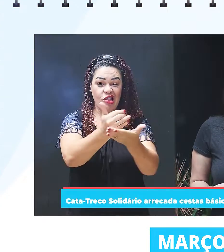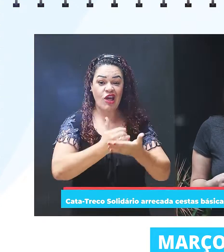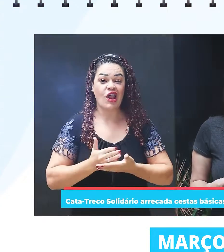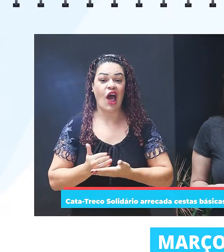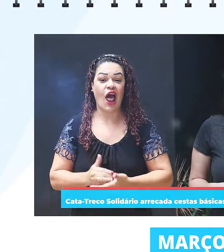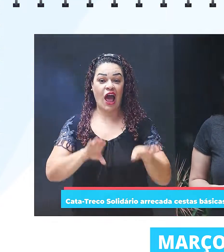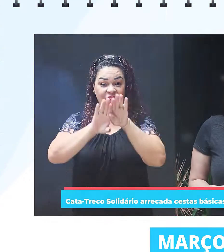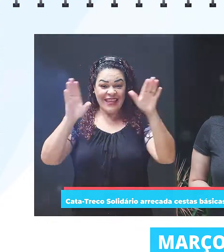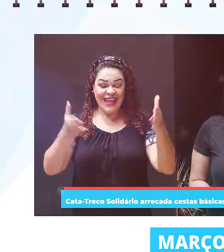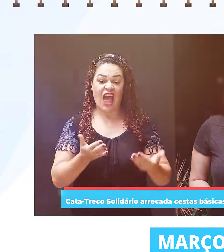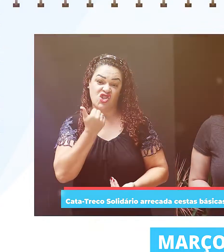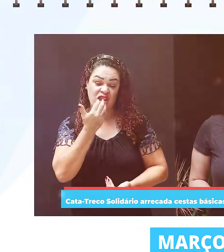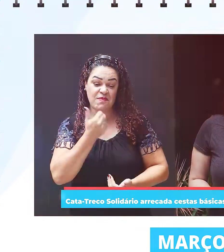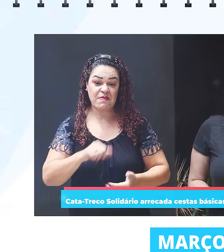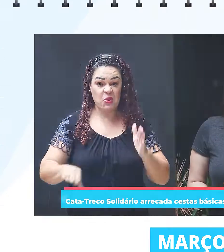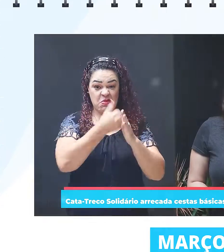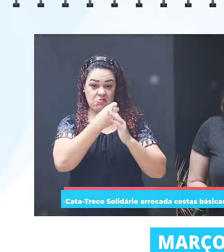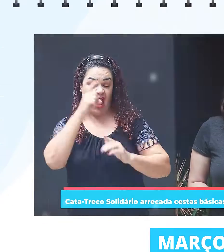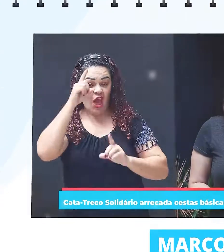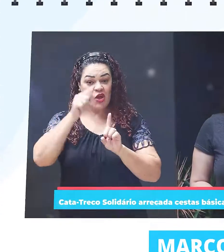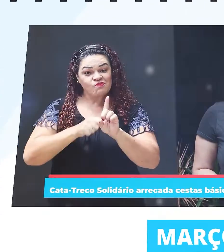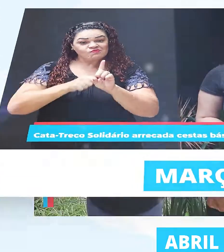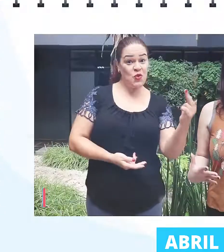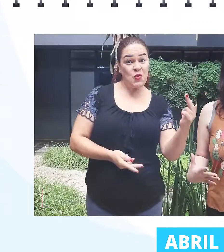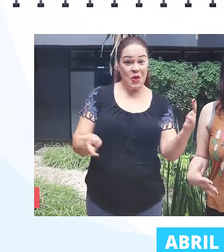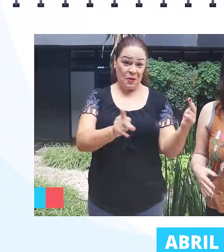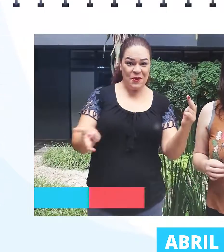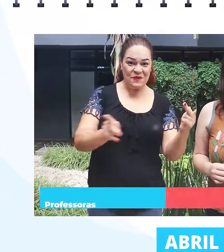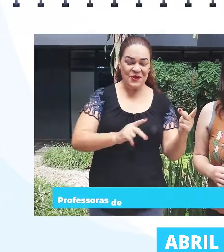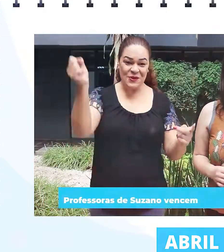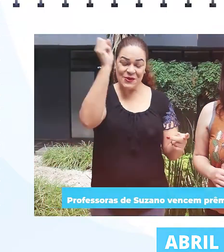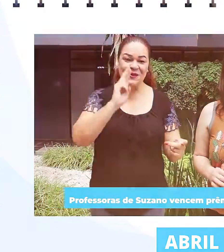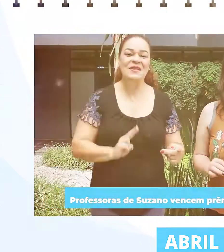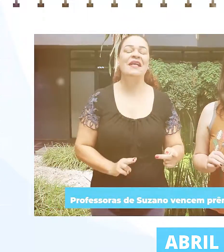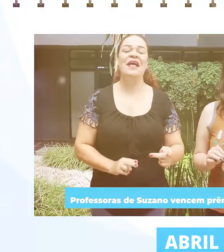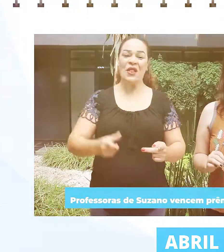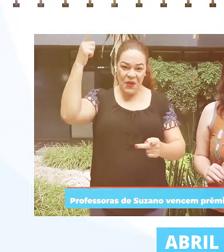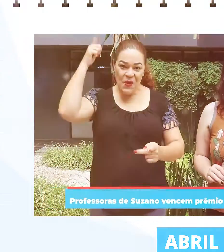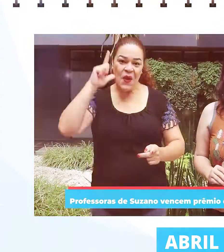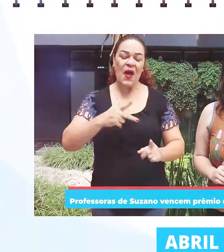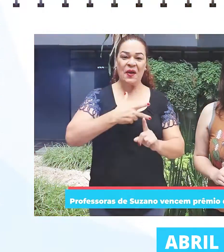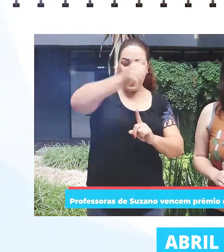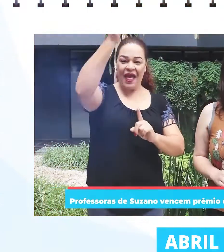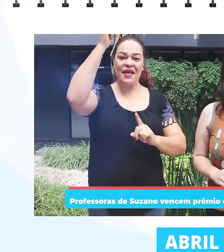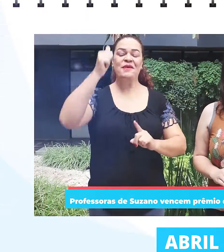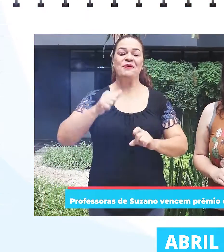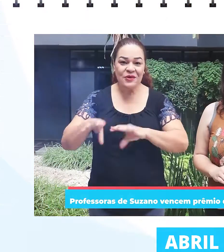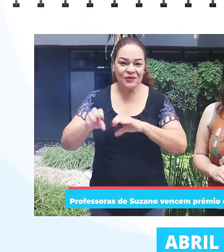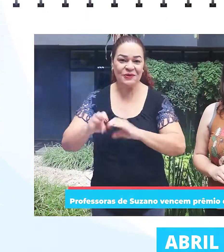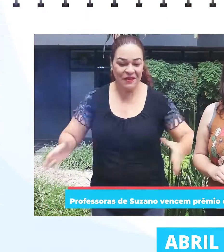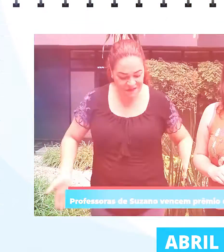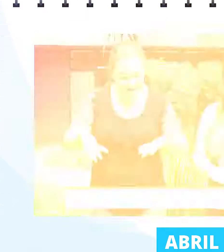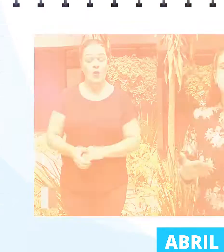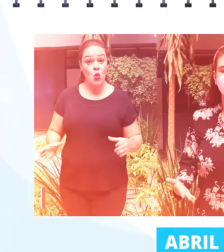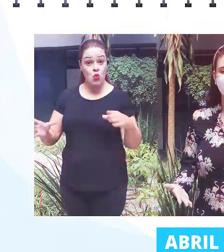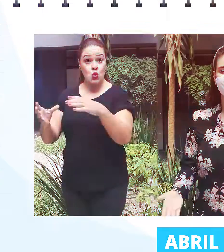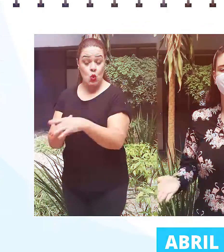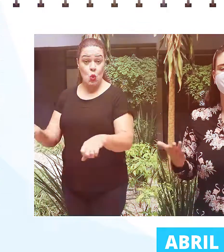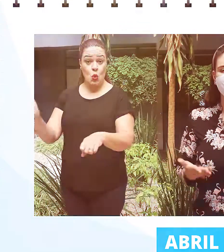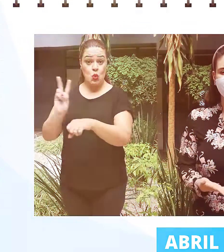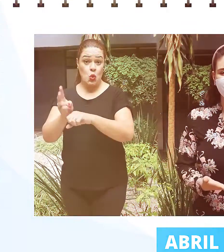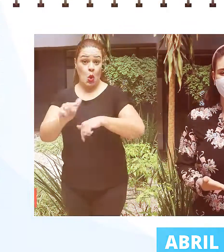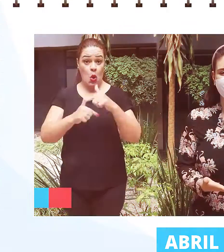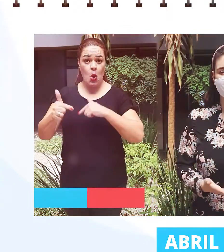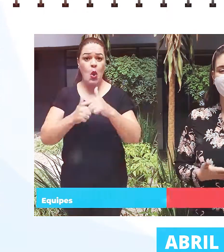solidário arrecada cestas básicas em seu primeiro mês. Professoras de Suzano vencem prêmio de educação infantil. Equipes